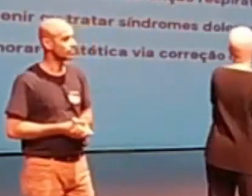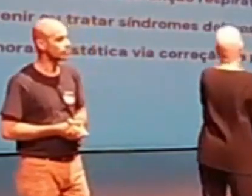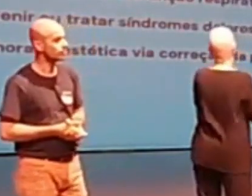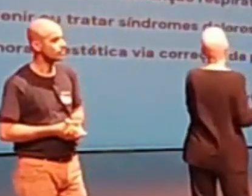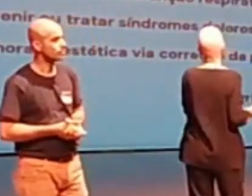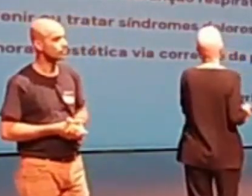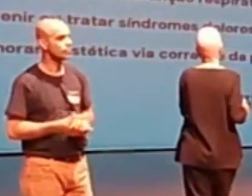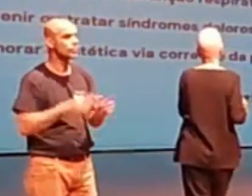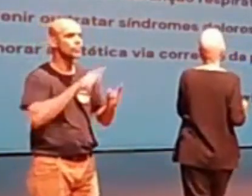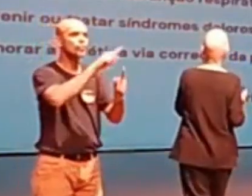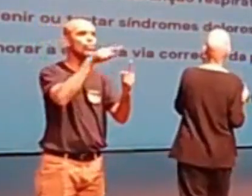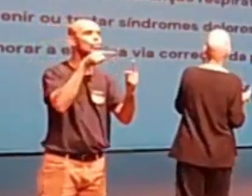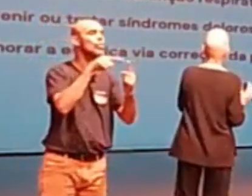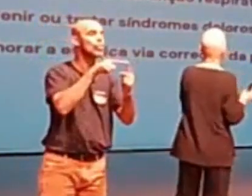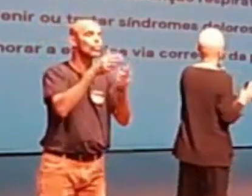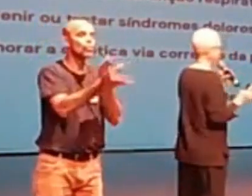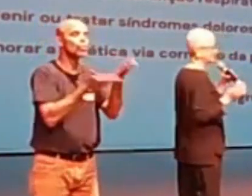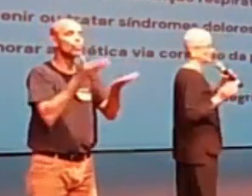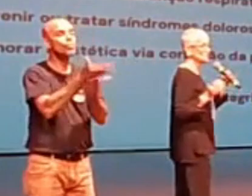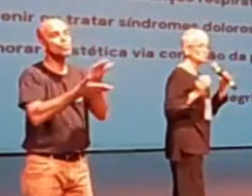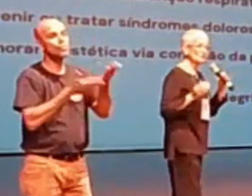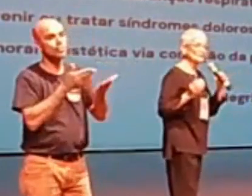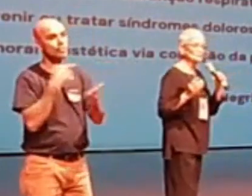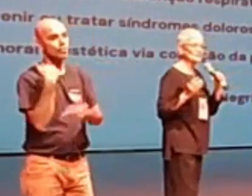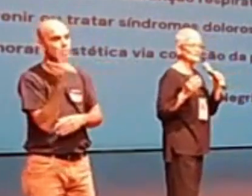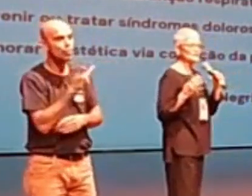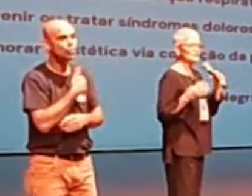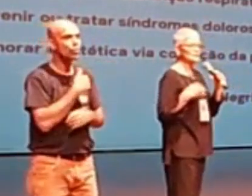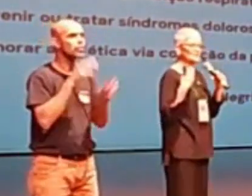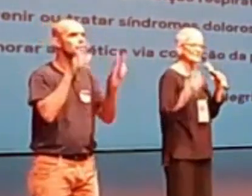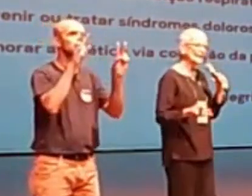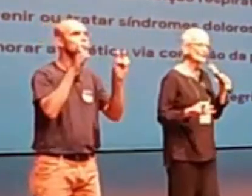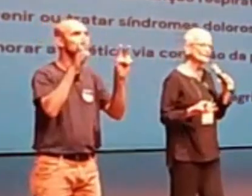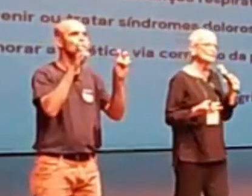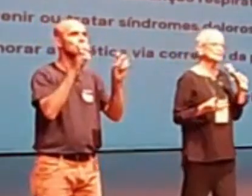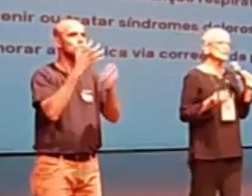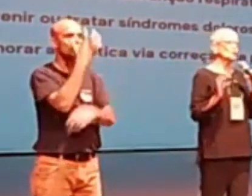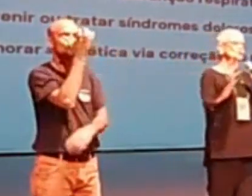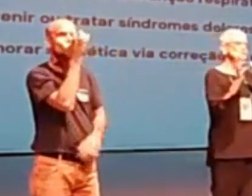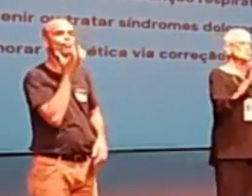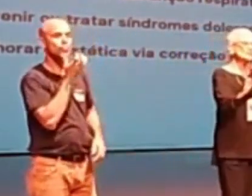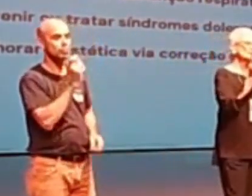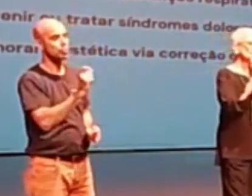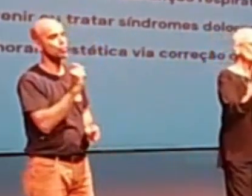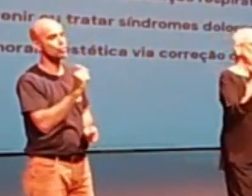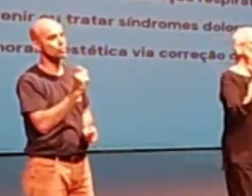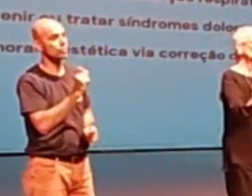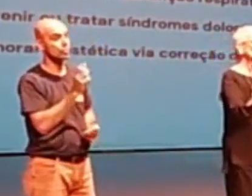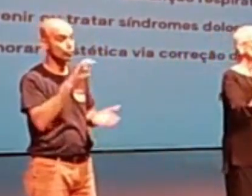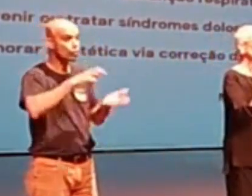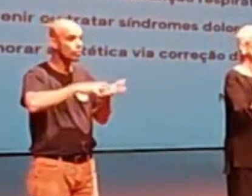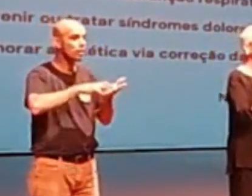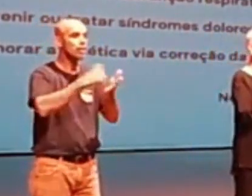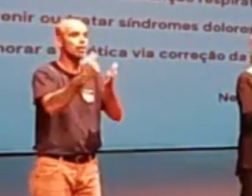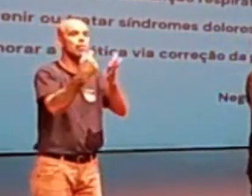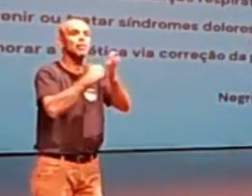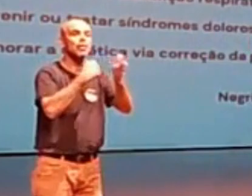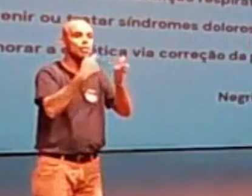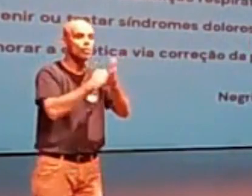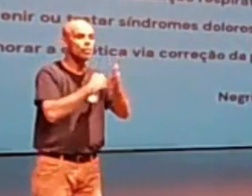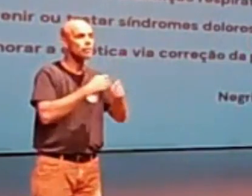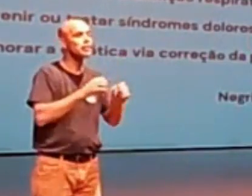E os objetivos do tratamento, quando a gente fala de uma questão séria, hoje de manhã teve até uma pergunta sobre